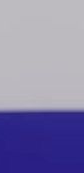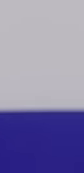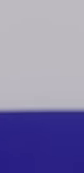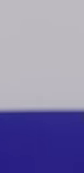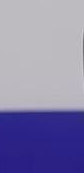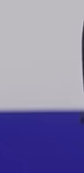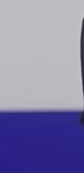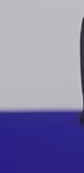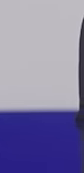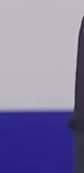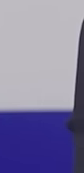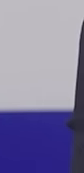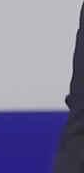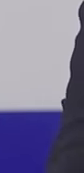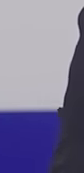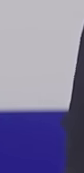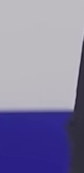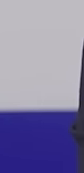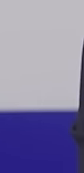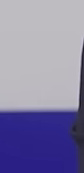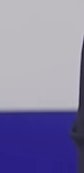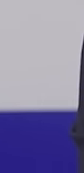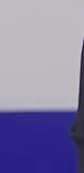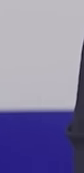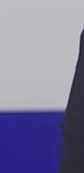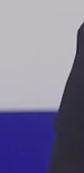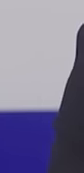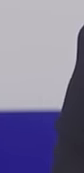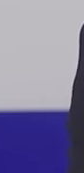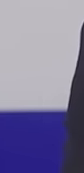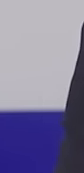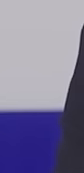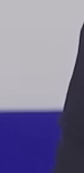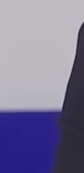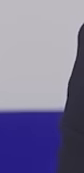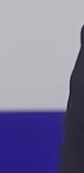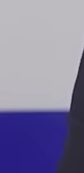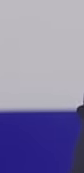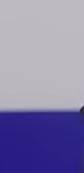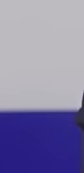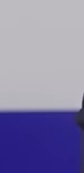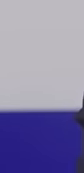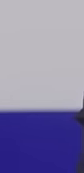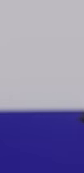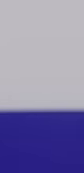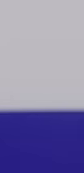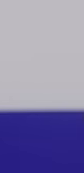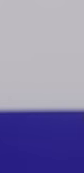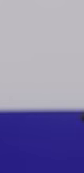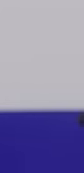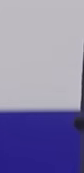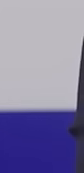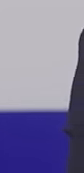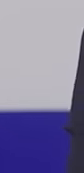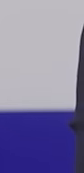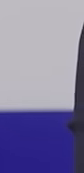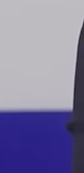합니다. 그리고 신생아는 100명 이런 정도인데도 190몇 명이